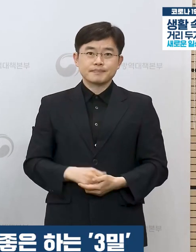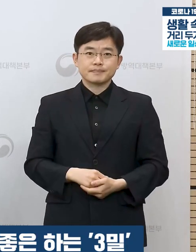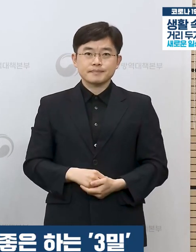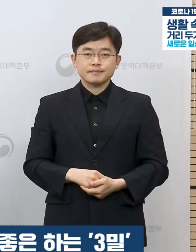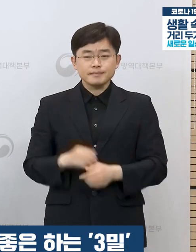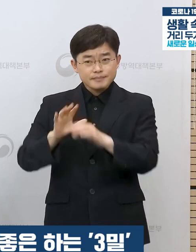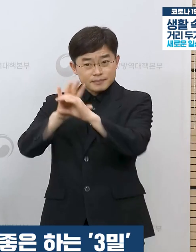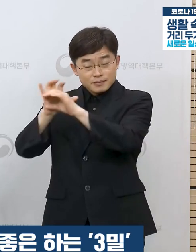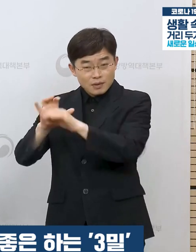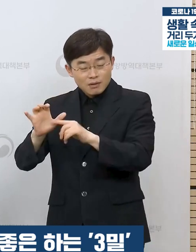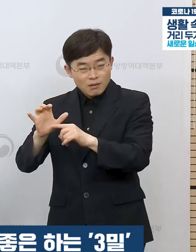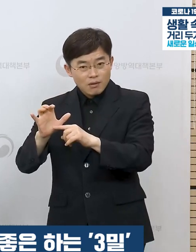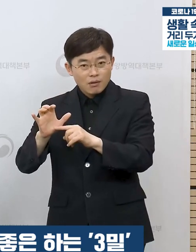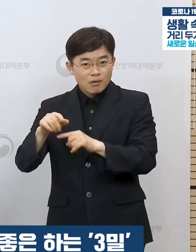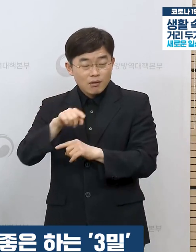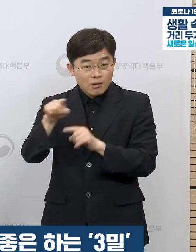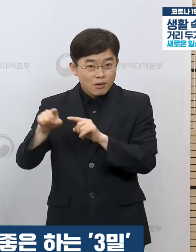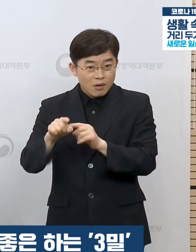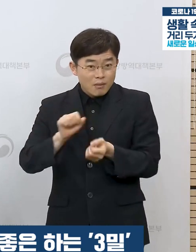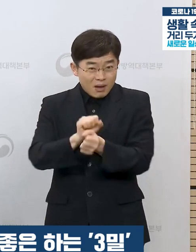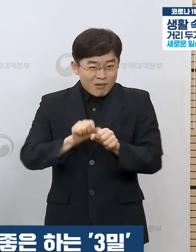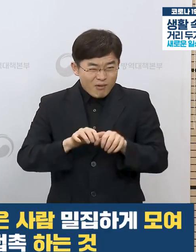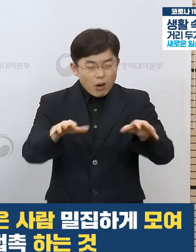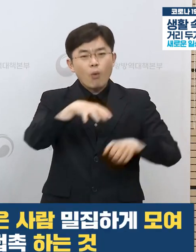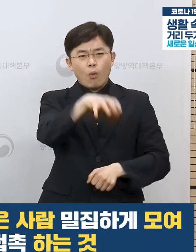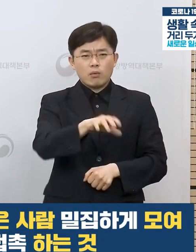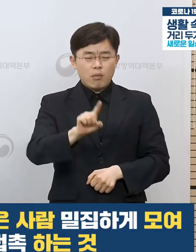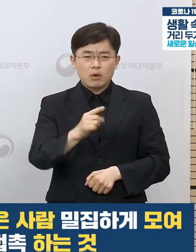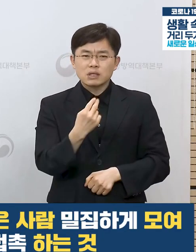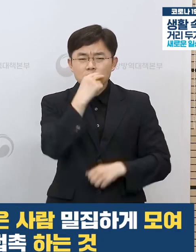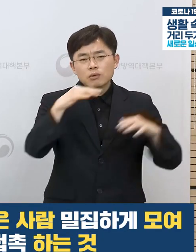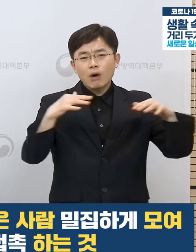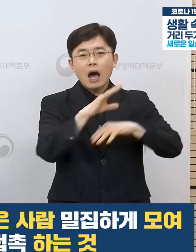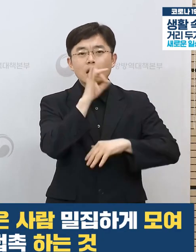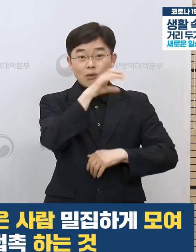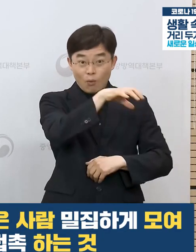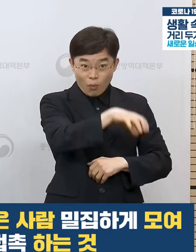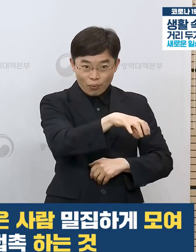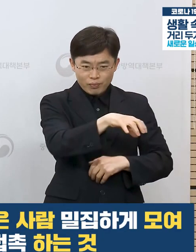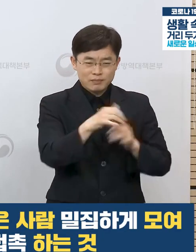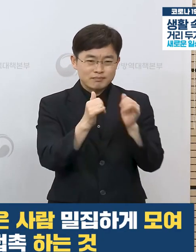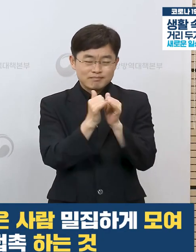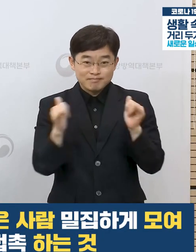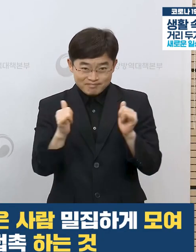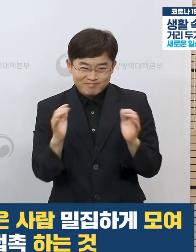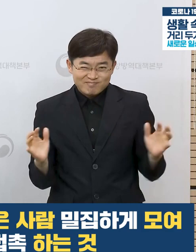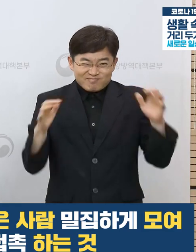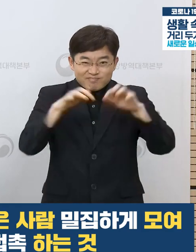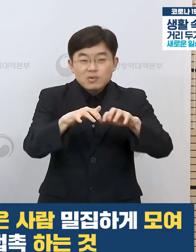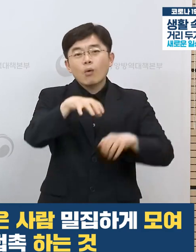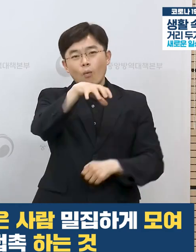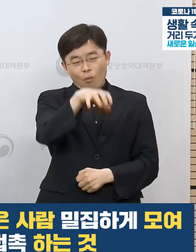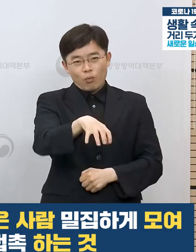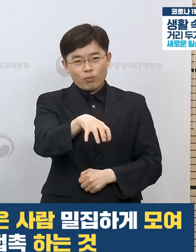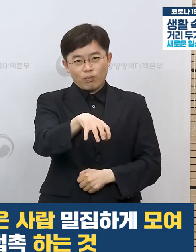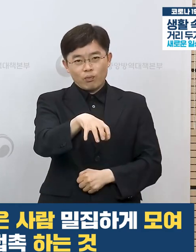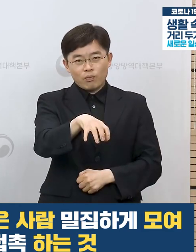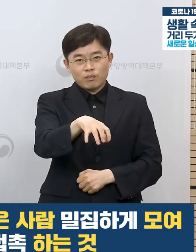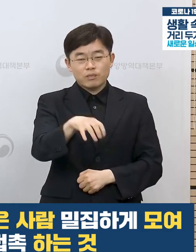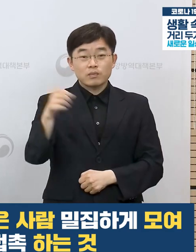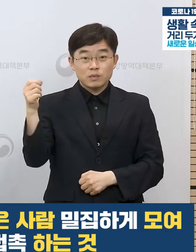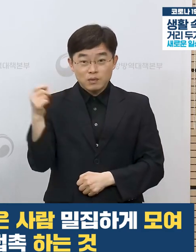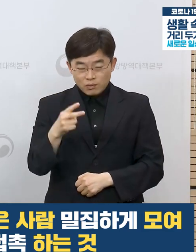가장 좋아하는 것은 3밀이라고 말씀드리는 환기가 안 되는 밀폐된 곳, 많은 사람들이